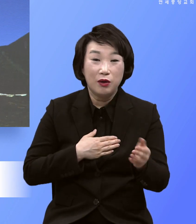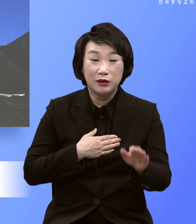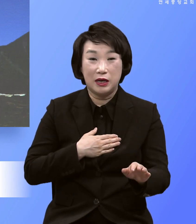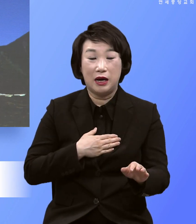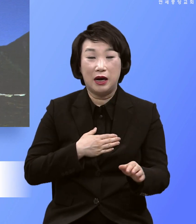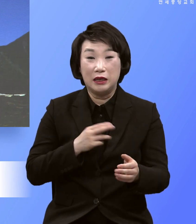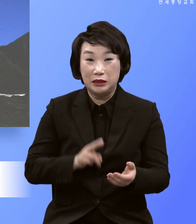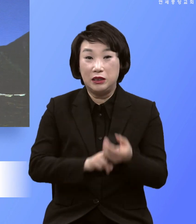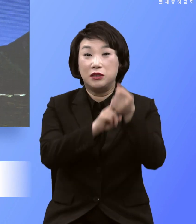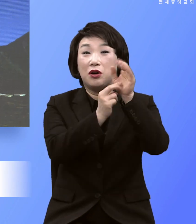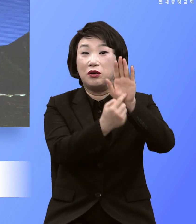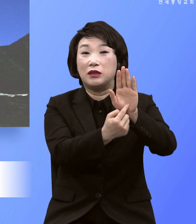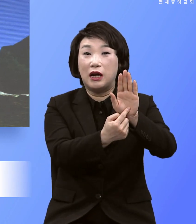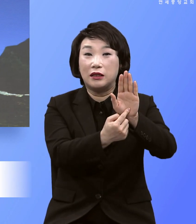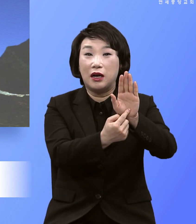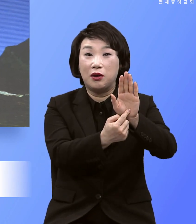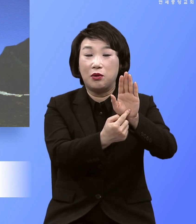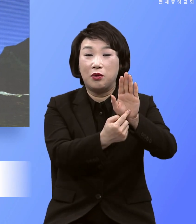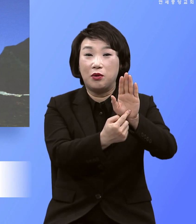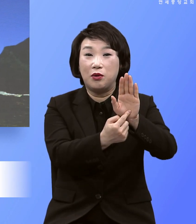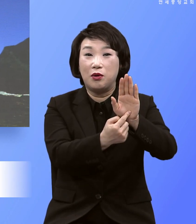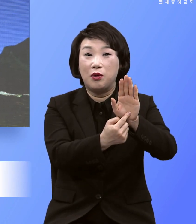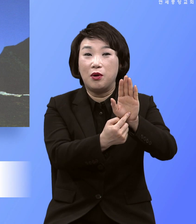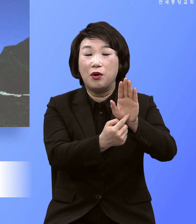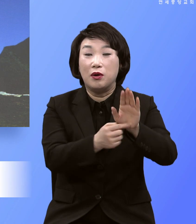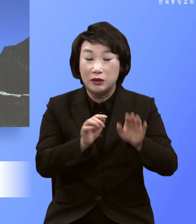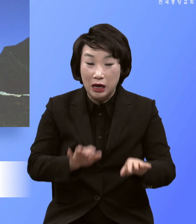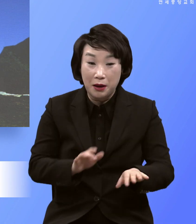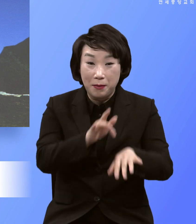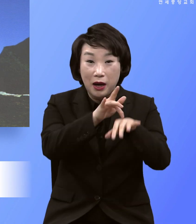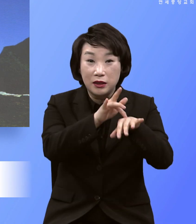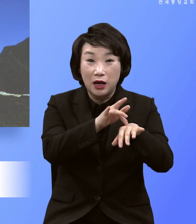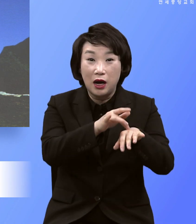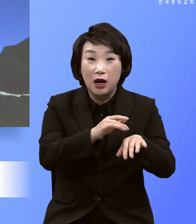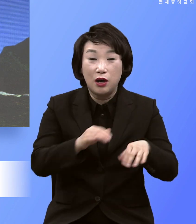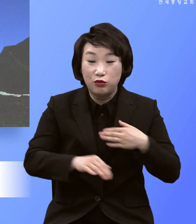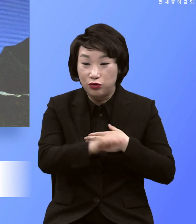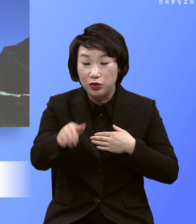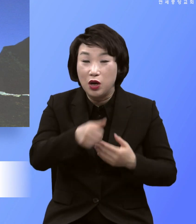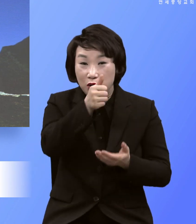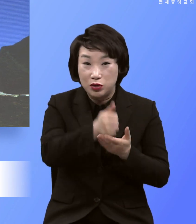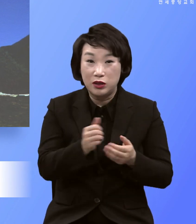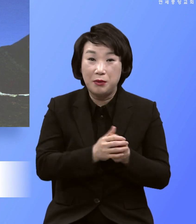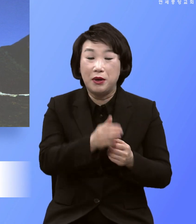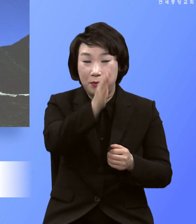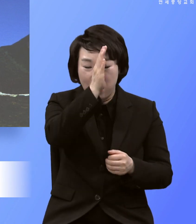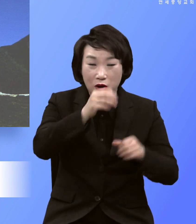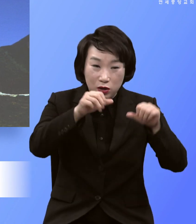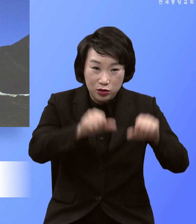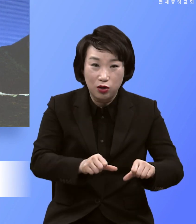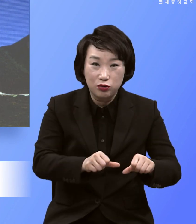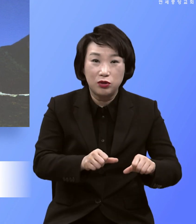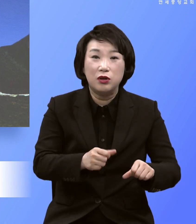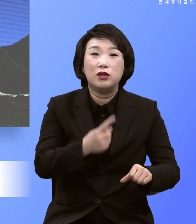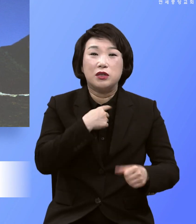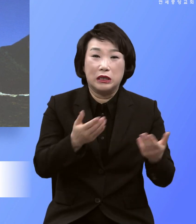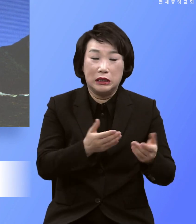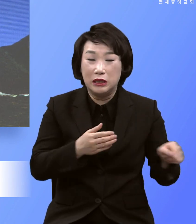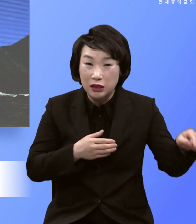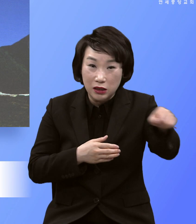예, 이적을 나타내고 마귀가 죄로 질병으로 저주로 저지른